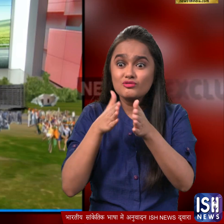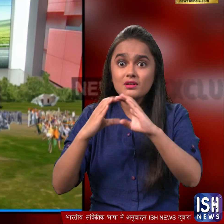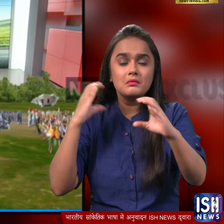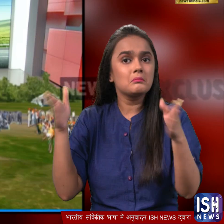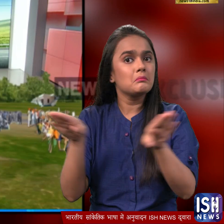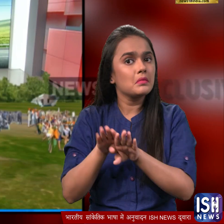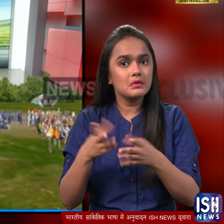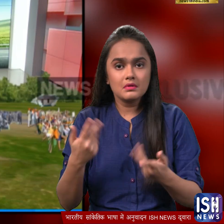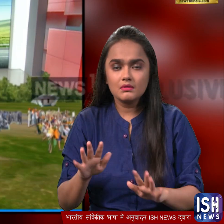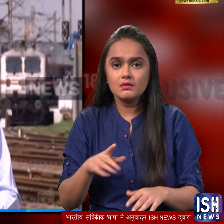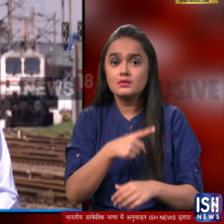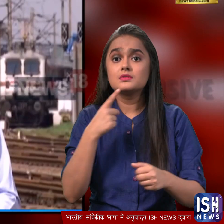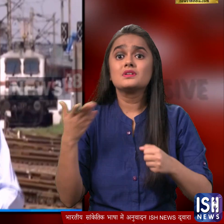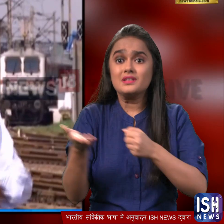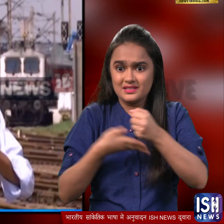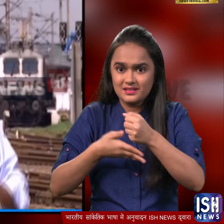चल पाई थीं।